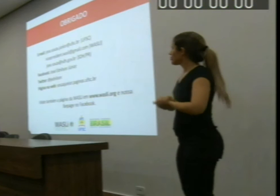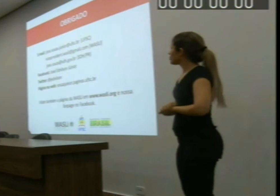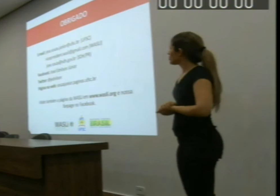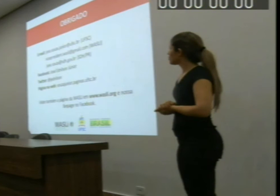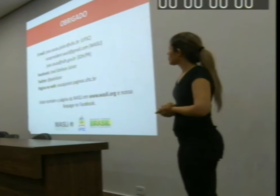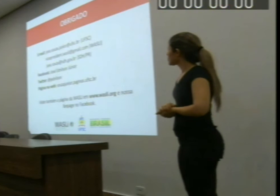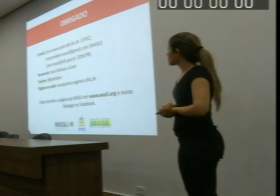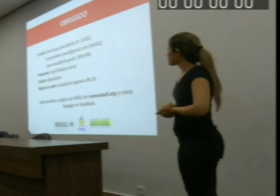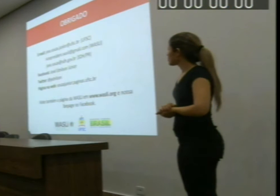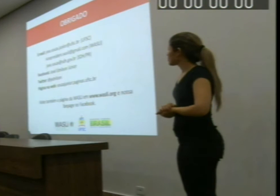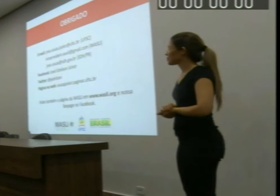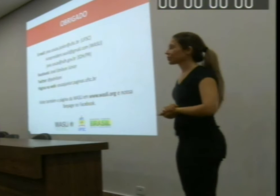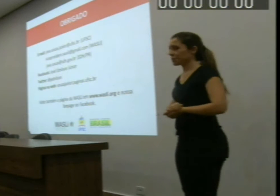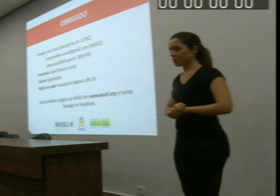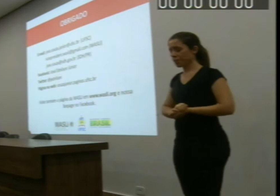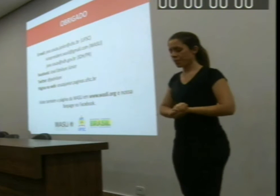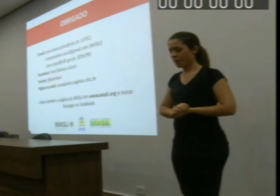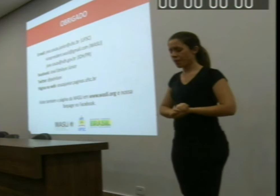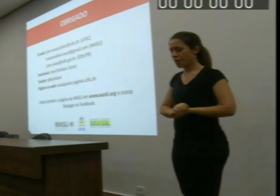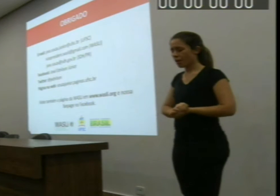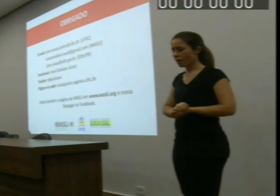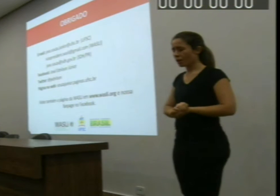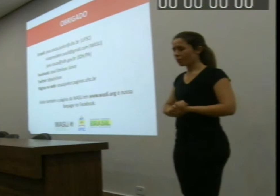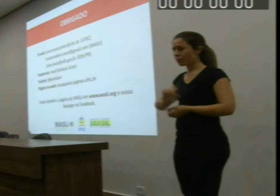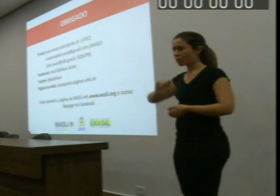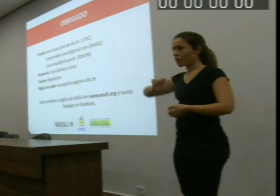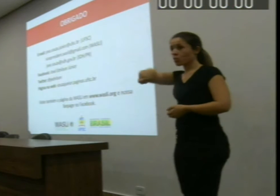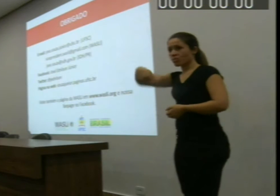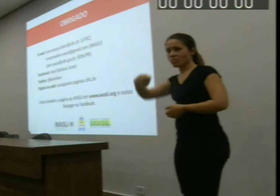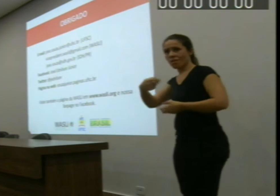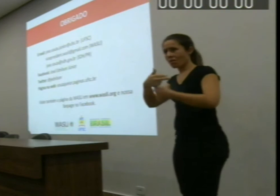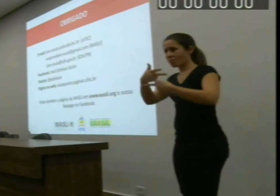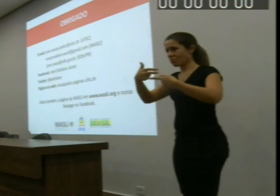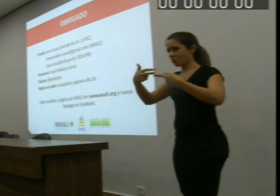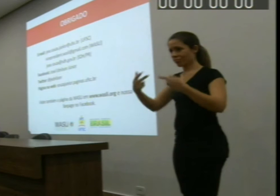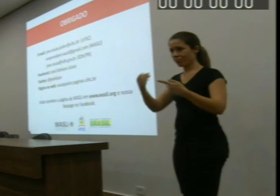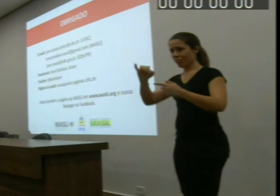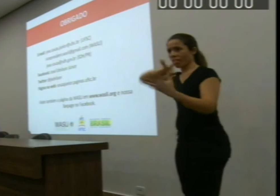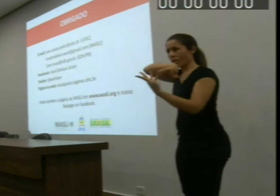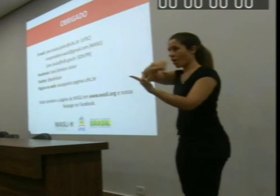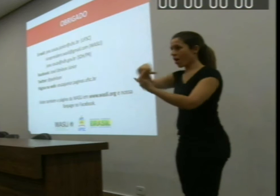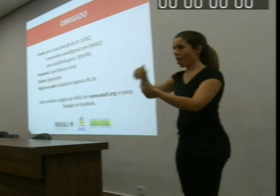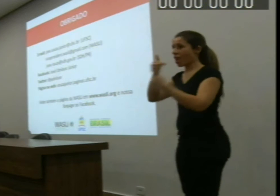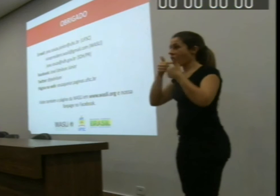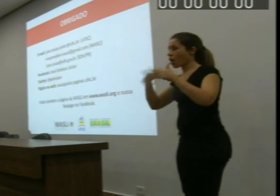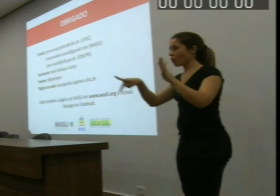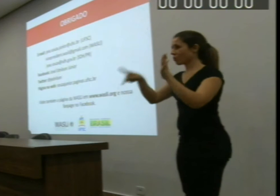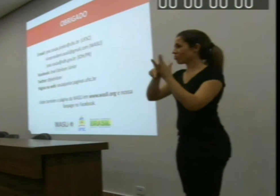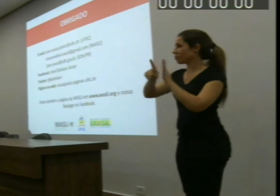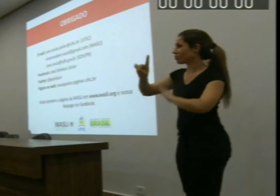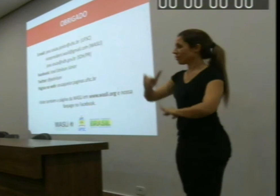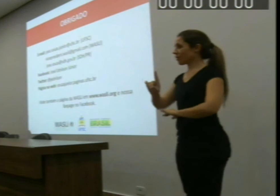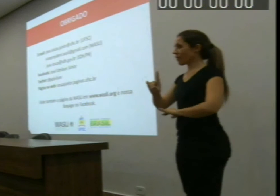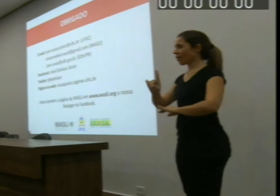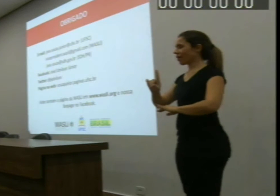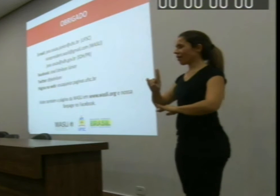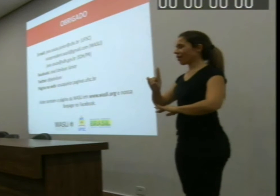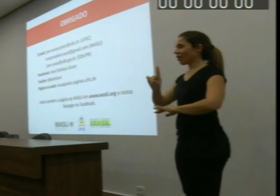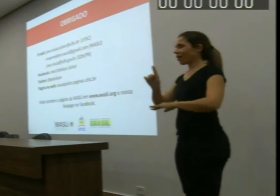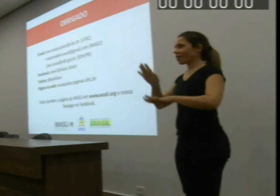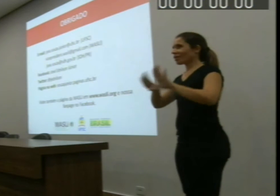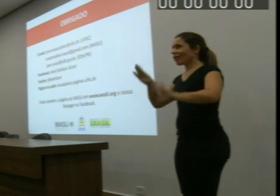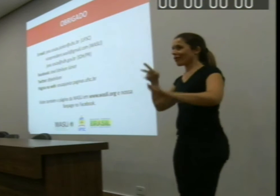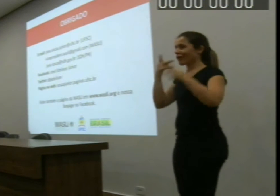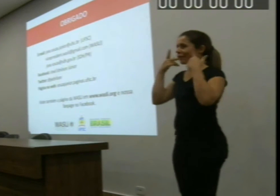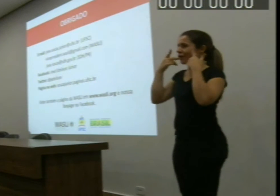ua os sinais internacionais não são uma língua não são uma língua é muito comum às vezes alguns colegas chamarem de língua de sinais